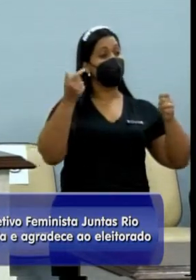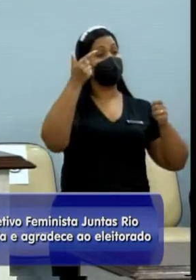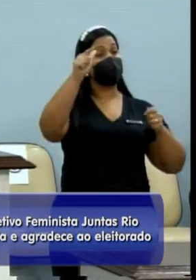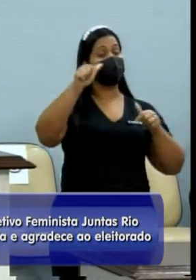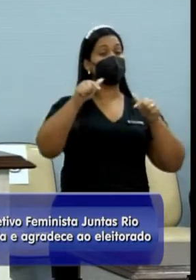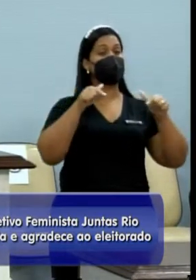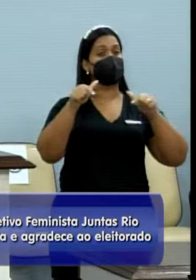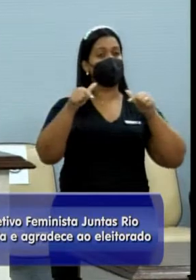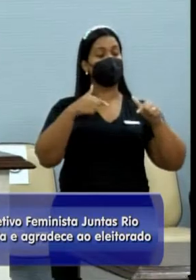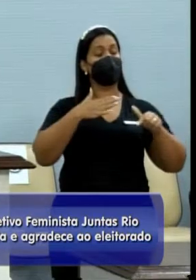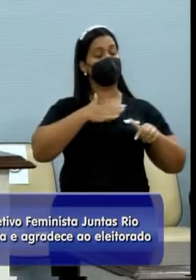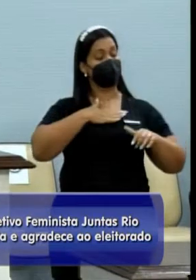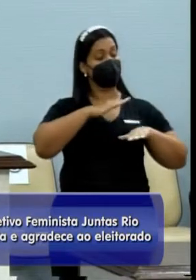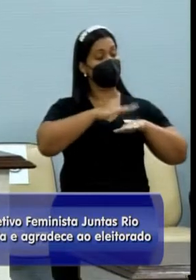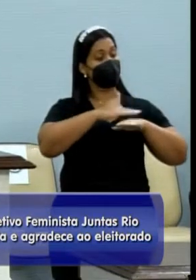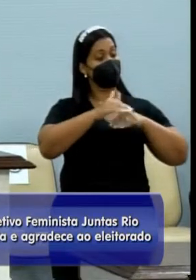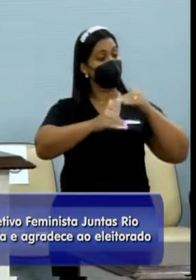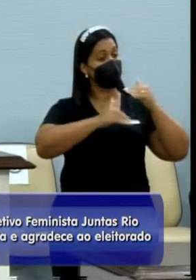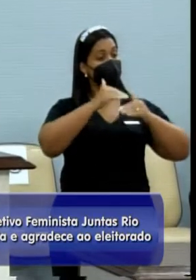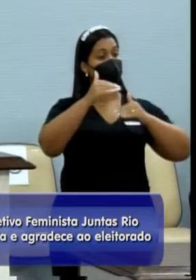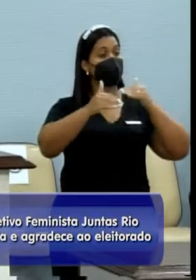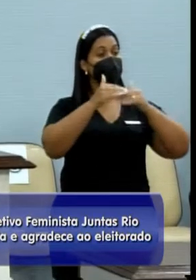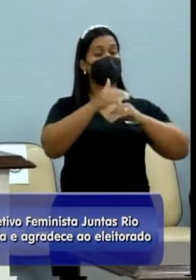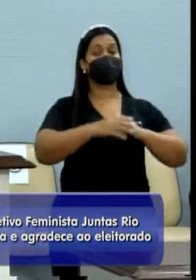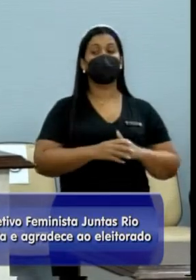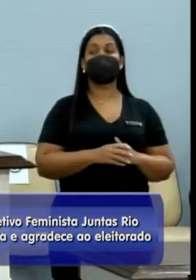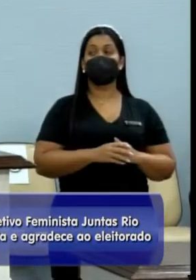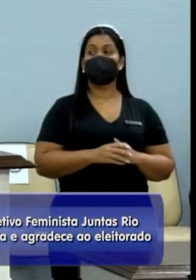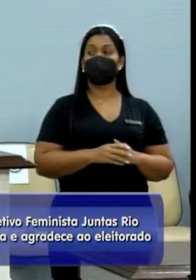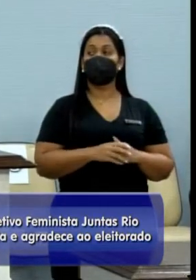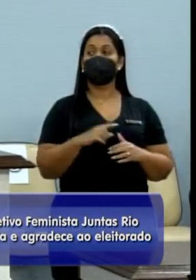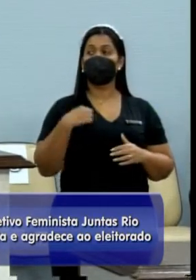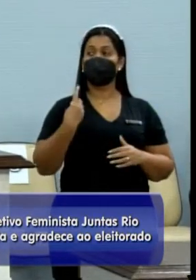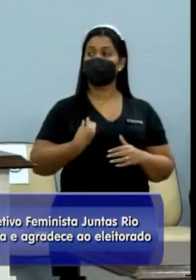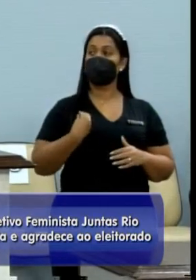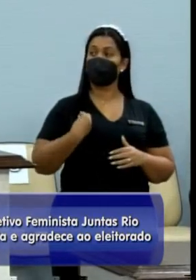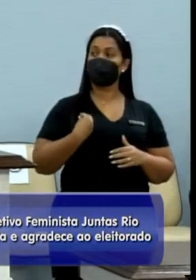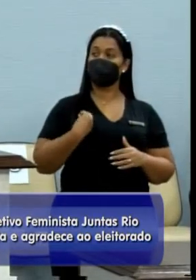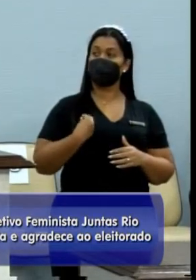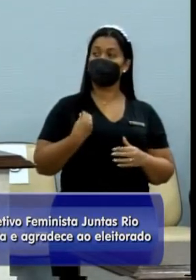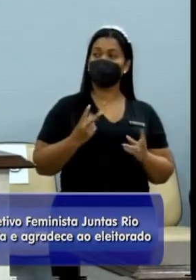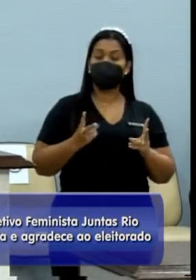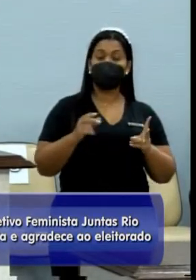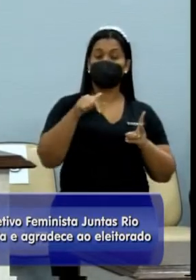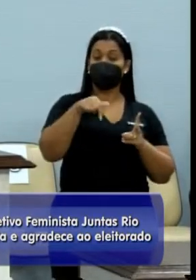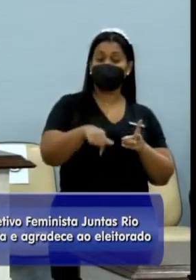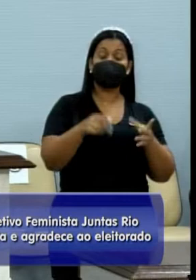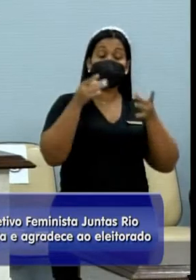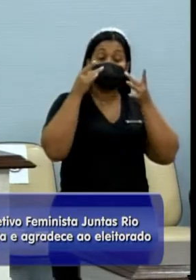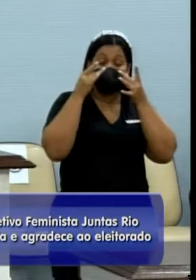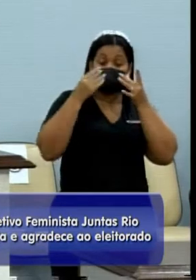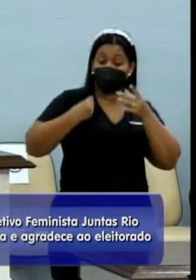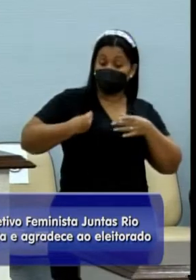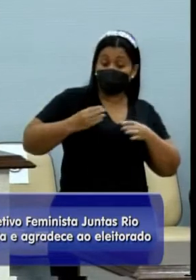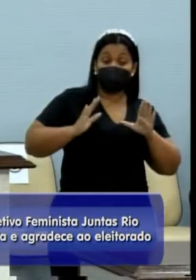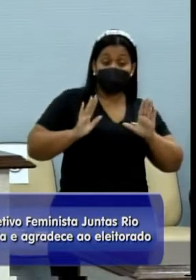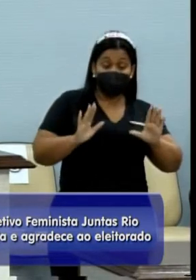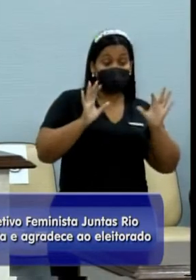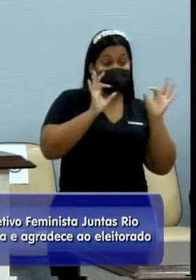que estou desenvolvendo na co-vereança. Então, eu não estive tão presente aqui fisicamente,